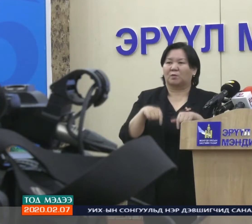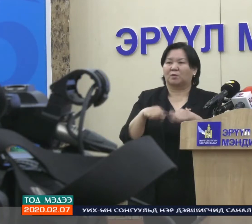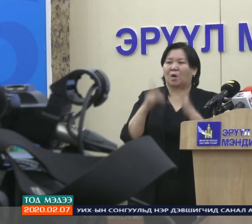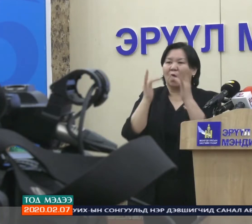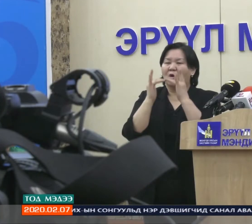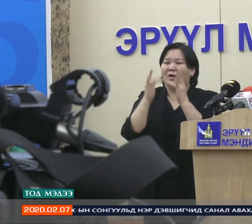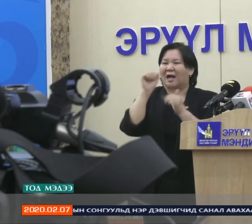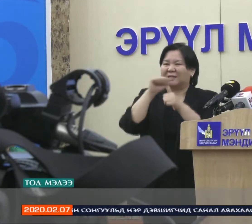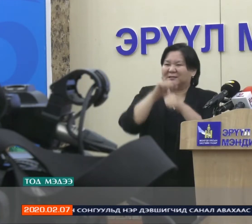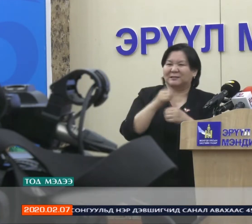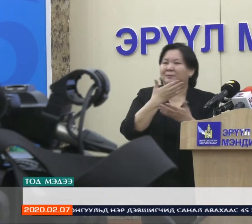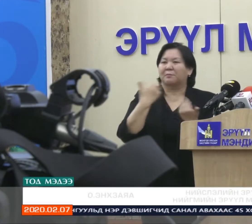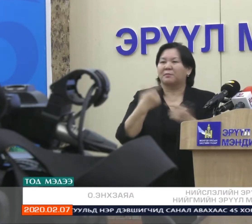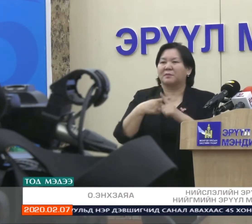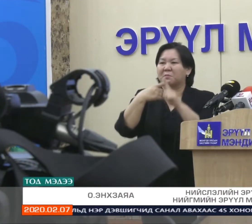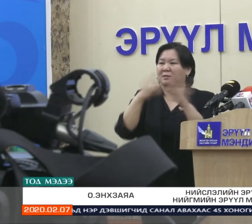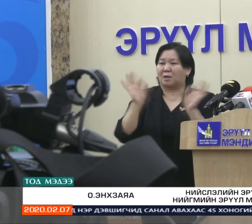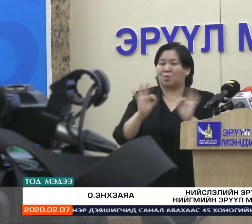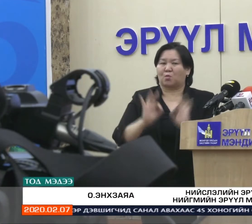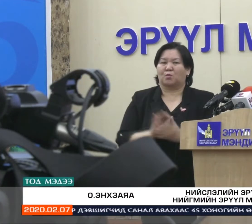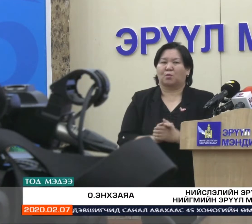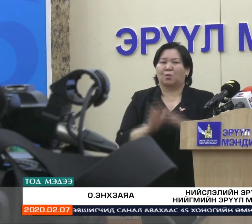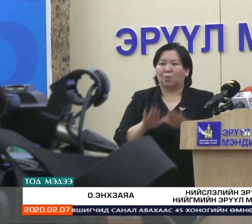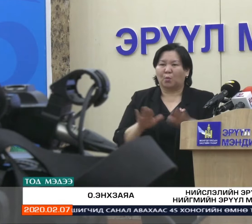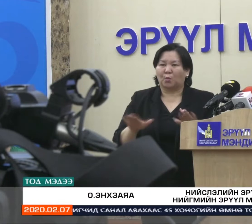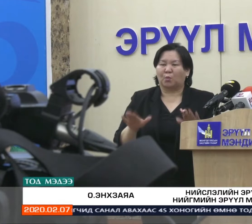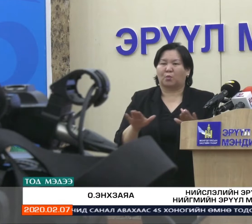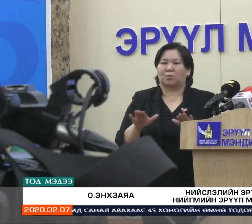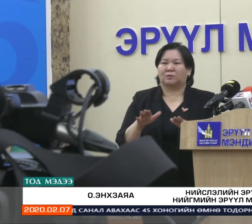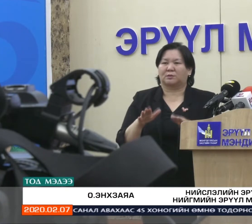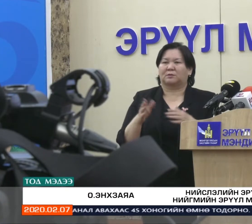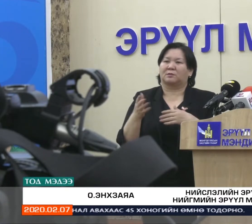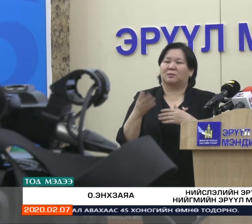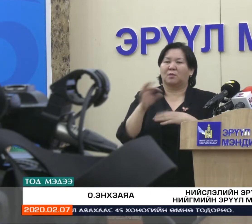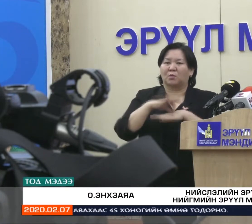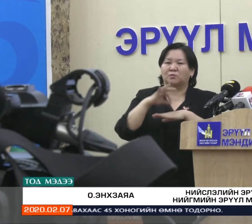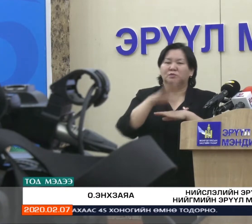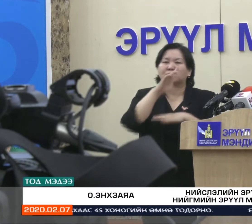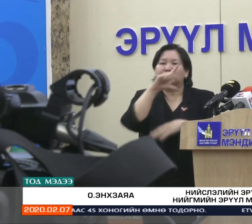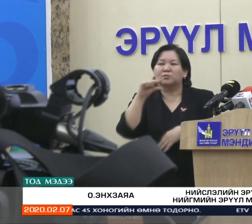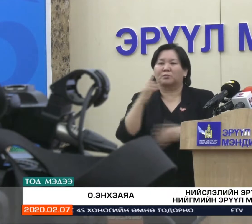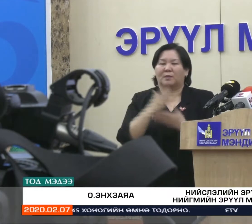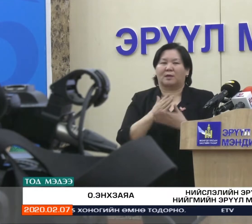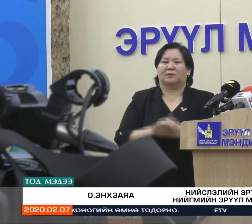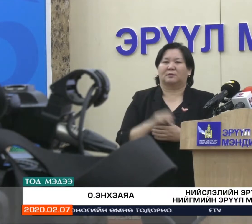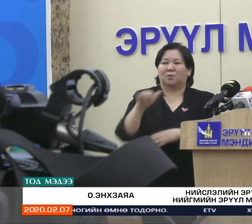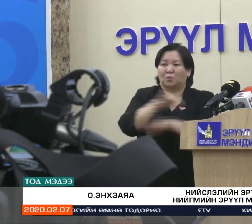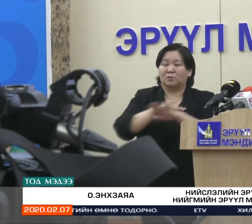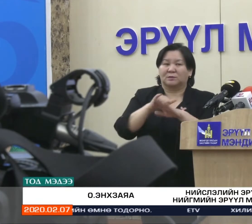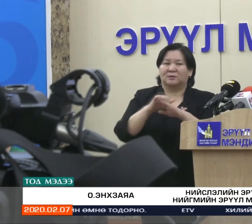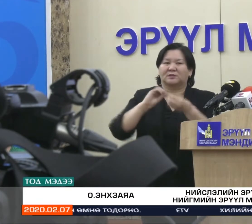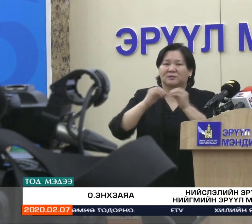ачаалал нэмэгдээгүй. Энэ нь бүхдийн багцсан байгаа. Энэ бол бүгдийн манай улсаас